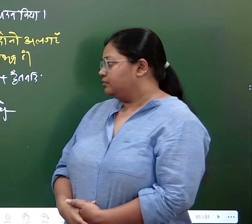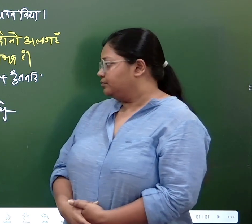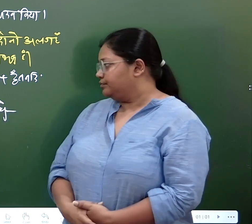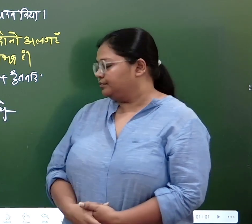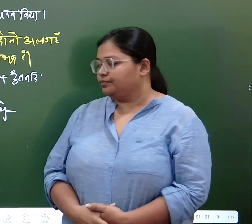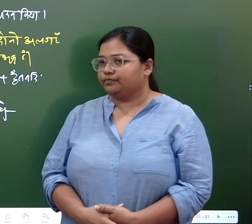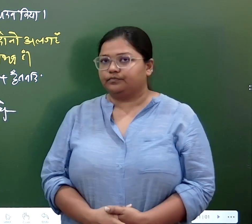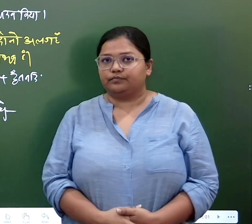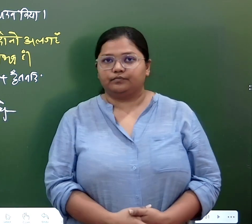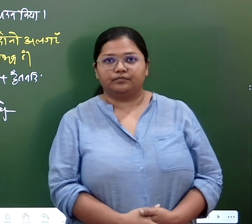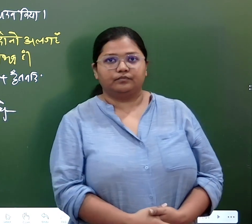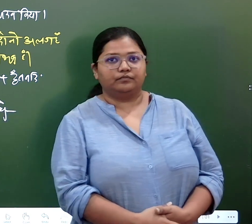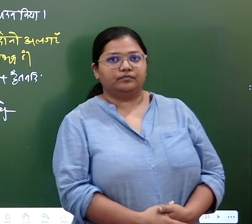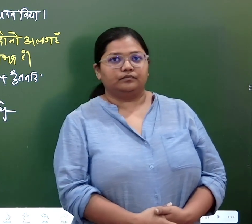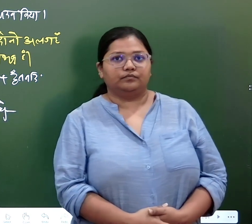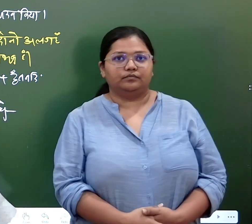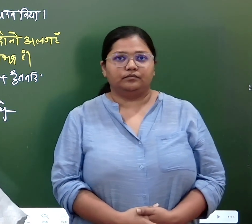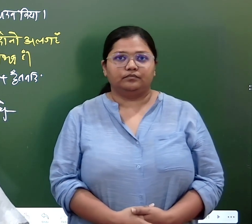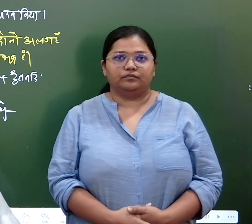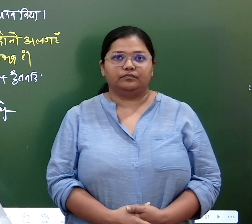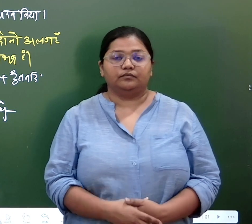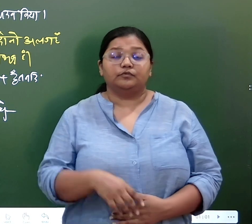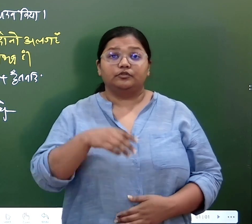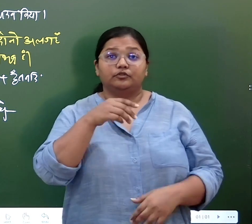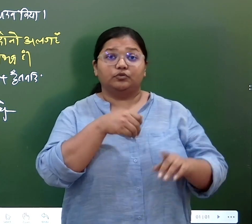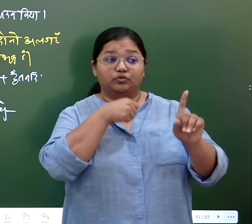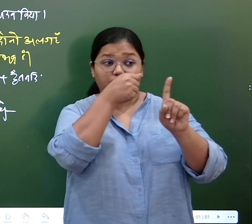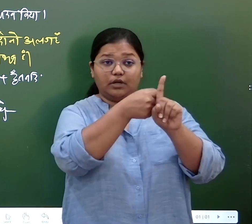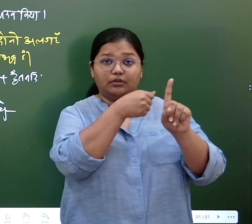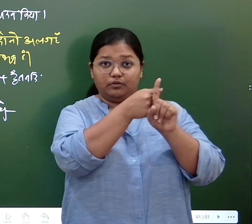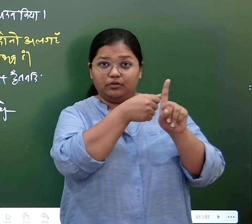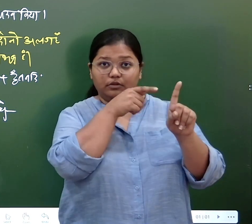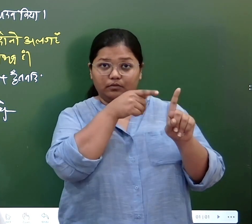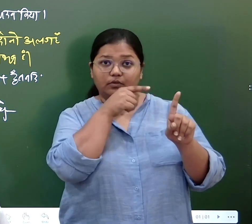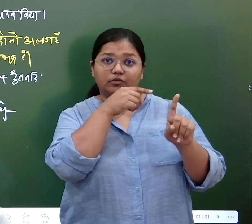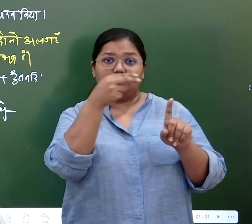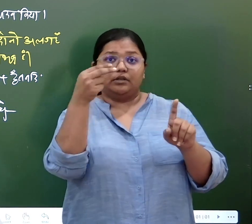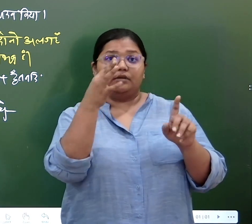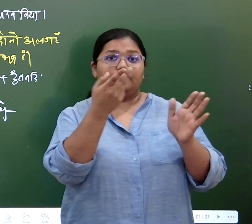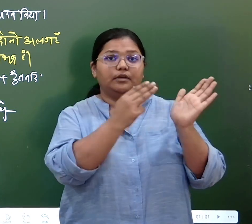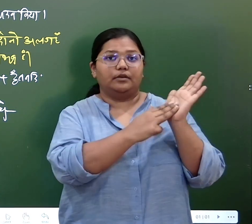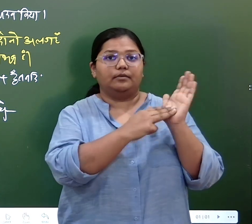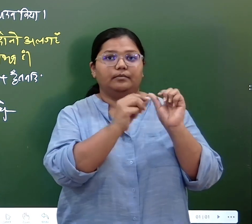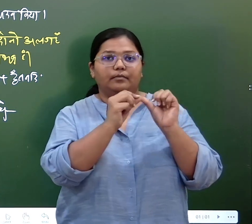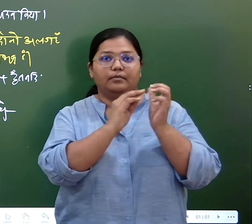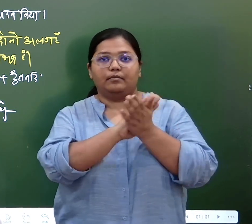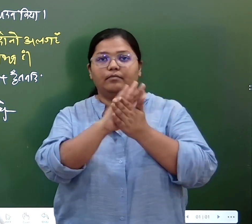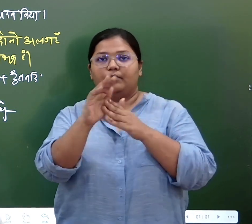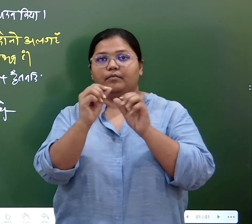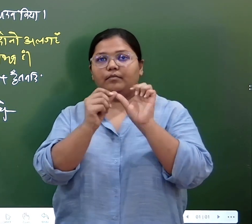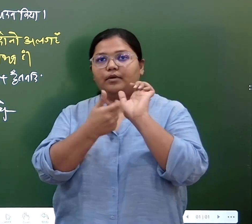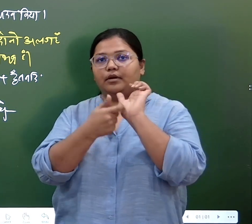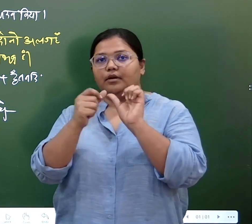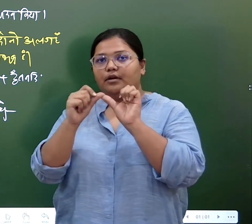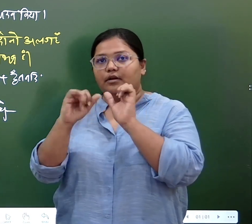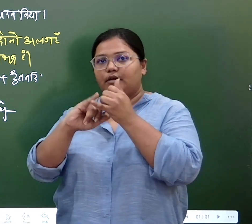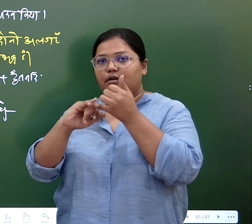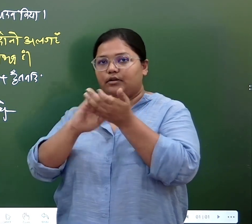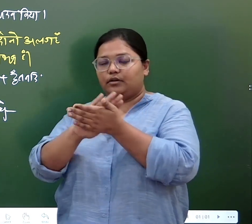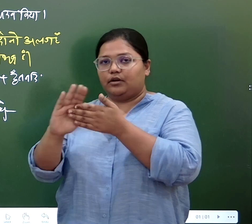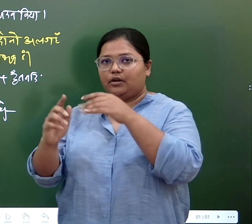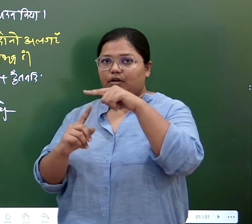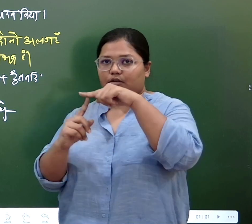जिन्होंने भक्ति आंदोलन को जो है वो विकसित किया था, ठीक। तो पहले नंबर में लिखो,